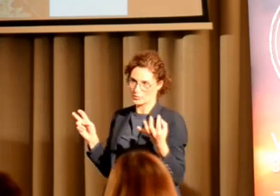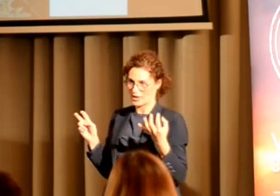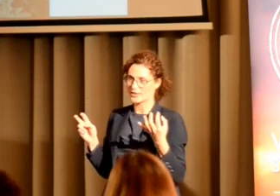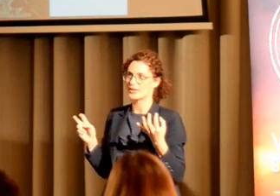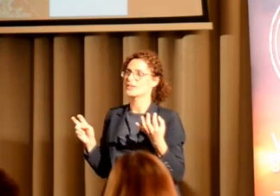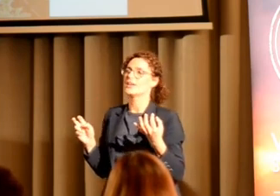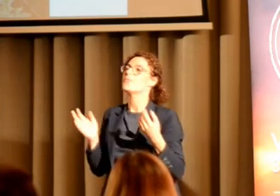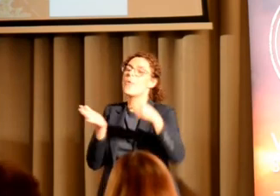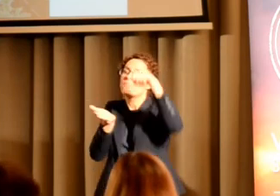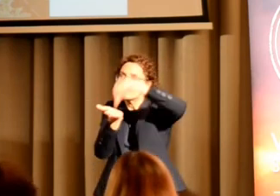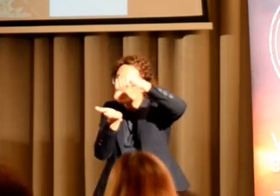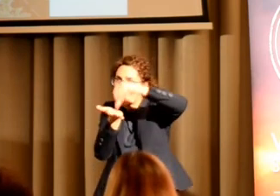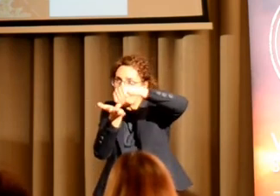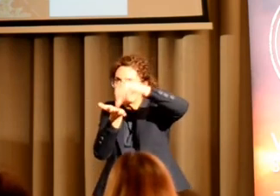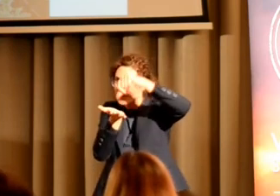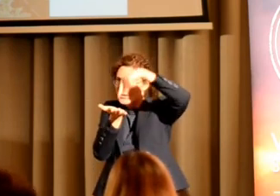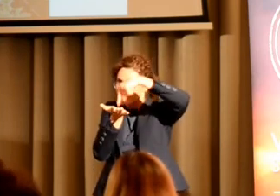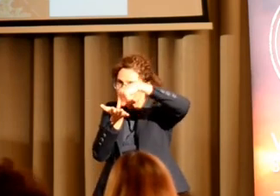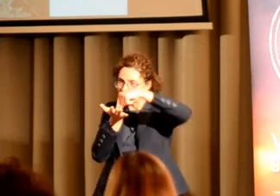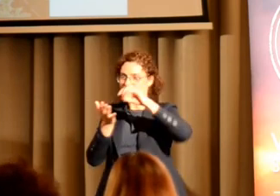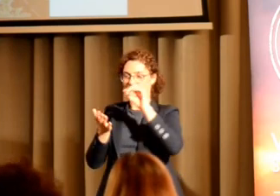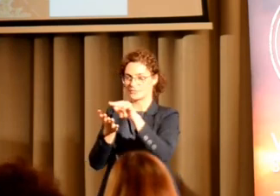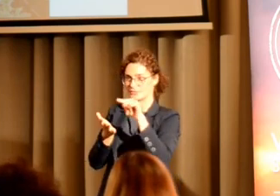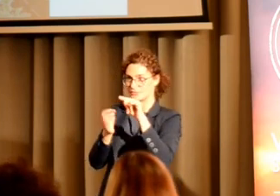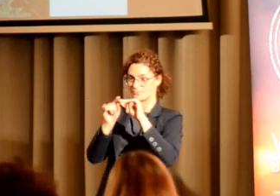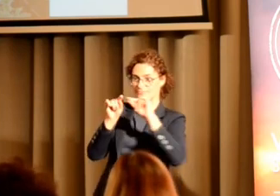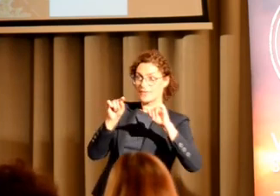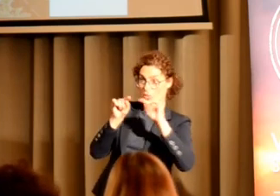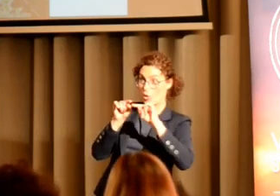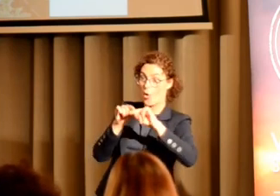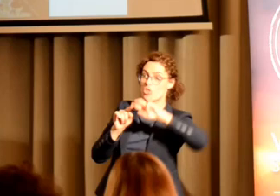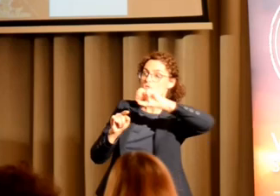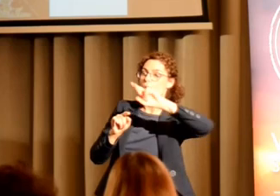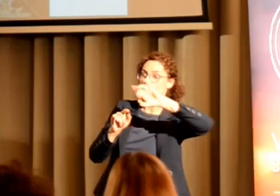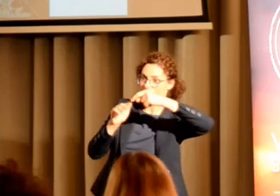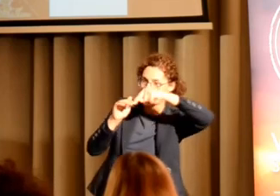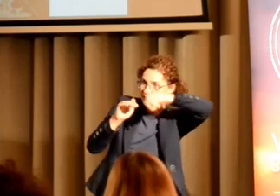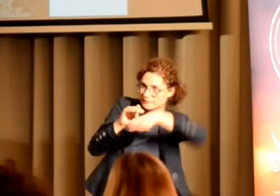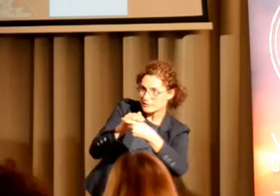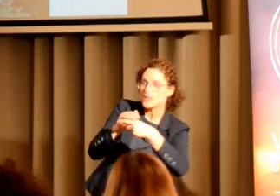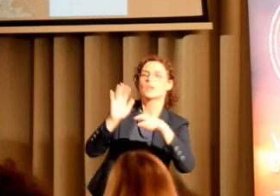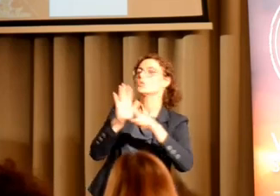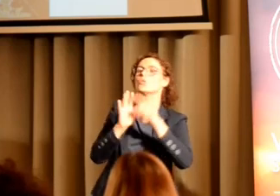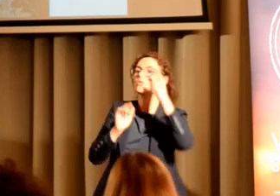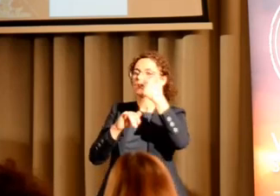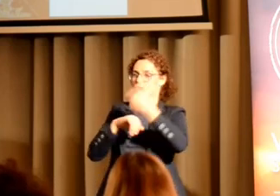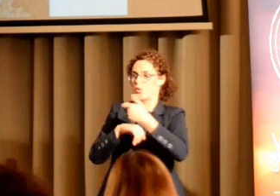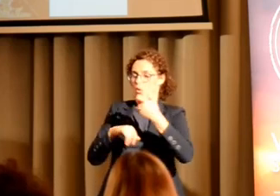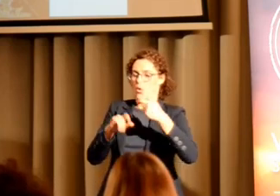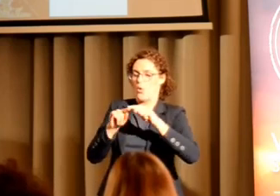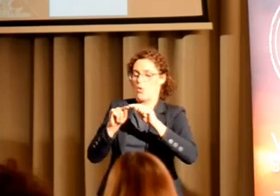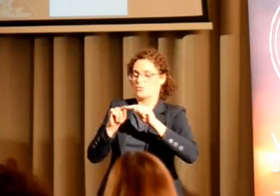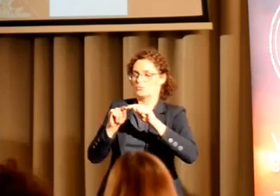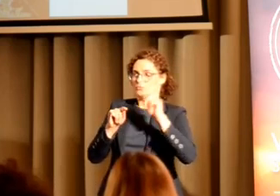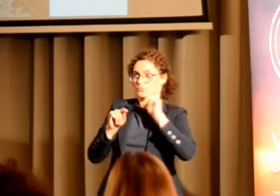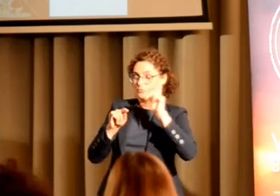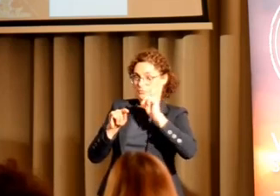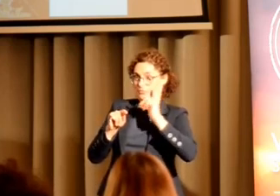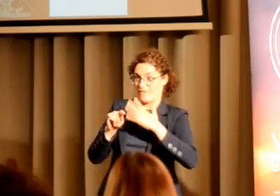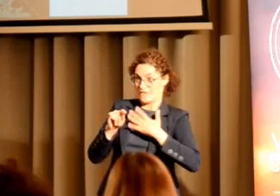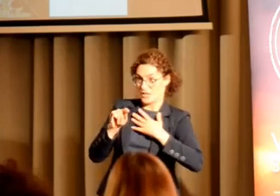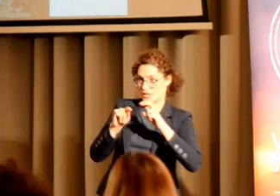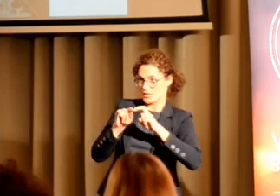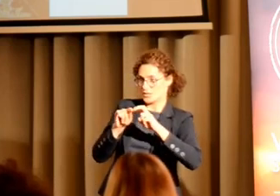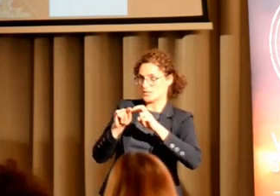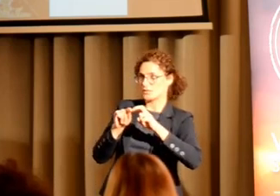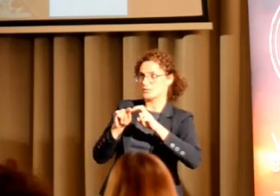tym środeczkiem takim, który jest po prostu norą. Czyli ten ruch samca wygląda dokładnie w ten